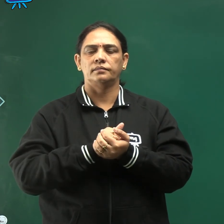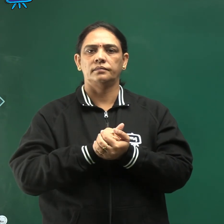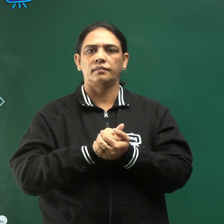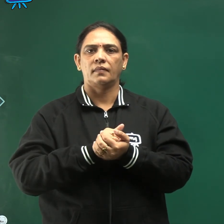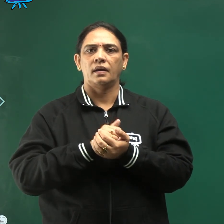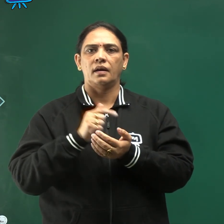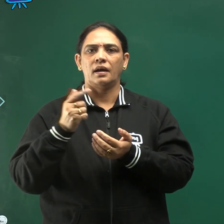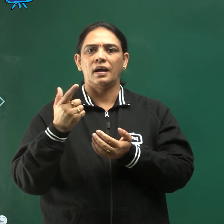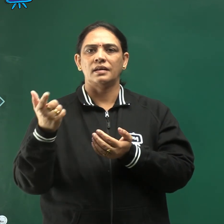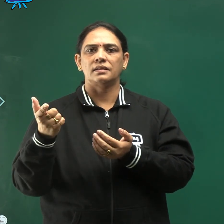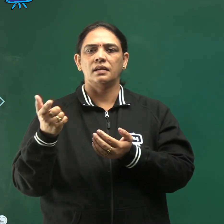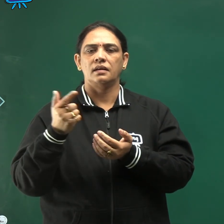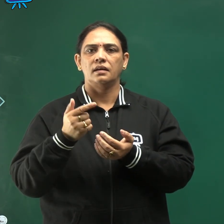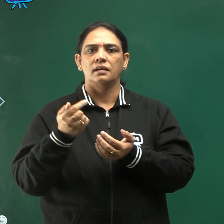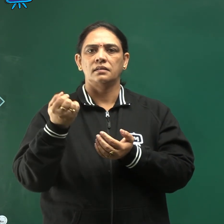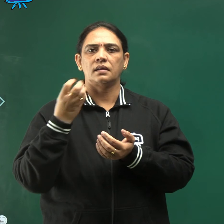ऐसी संख्या